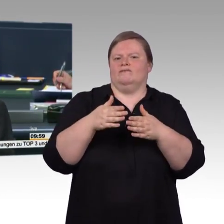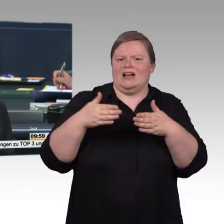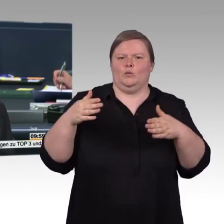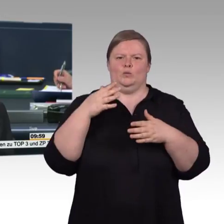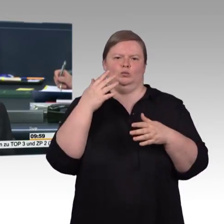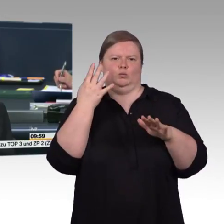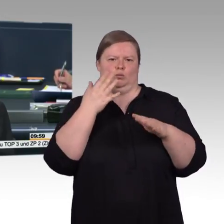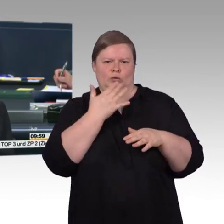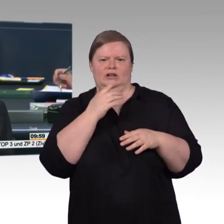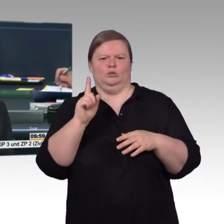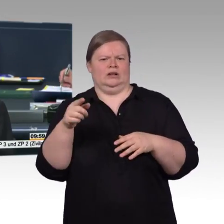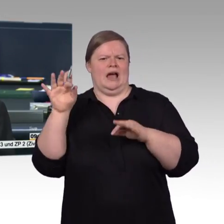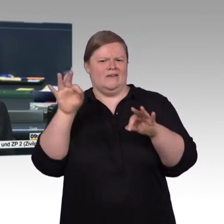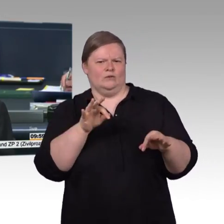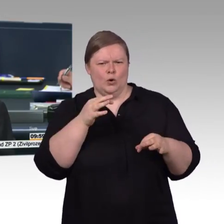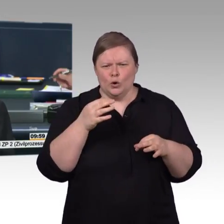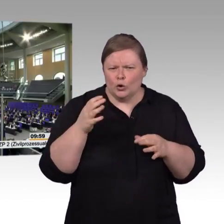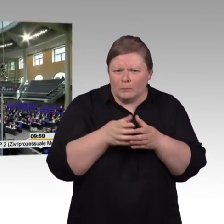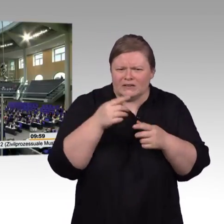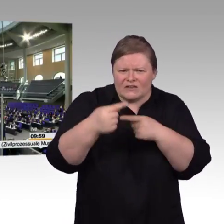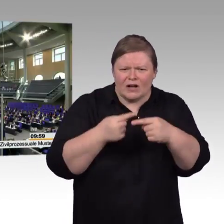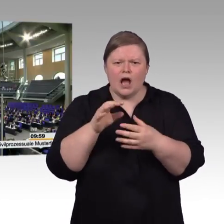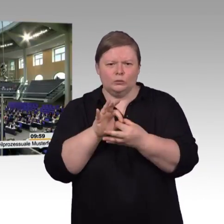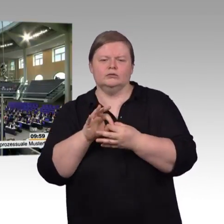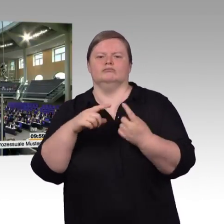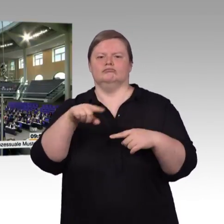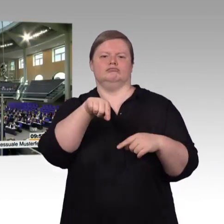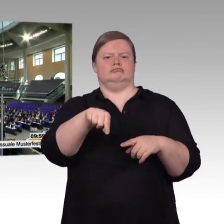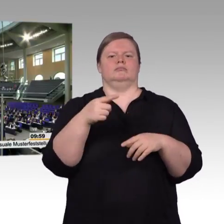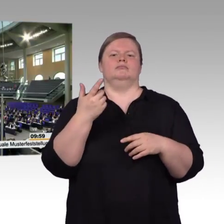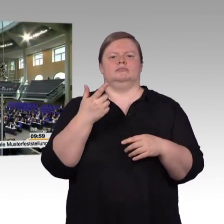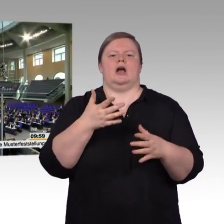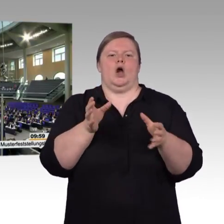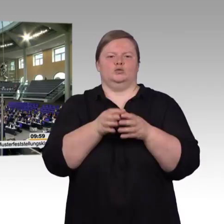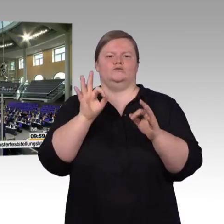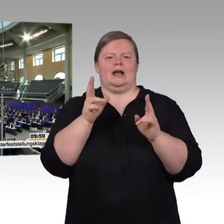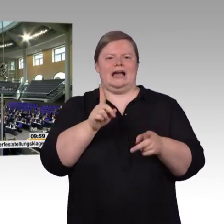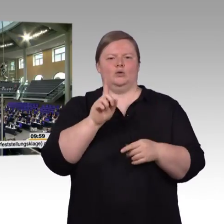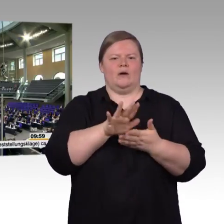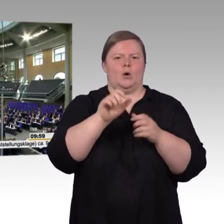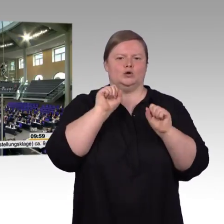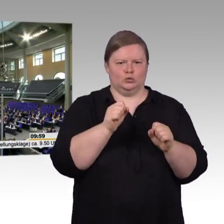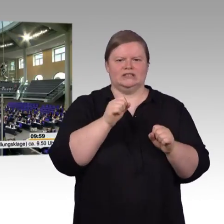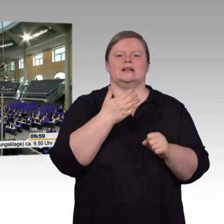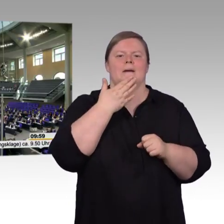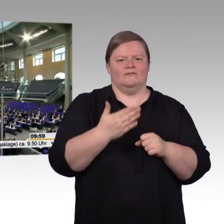243 abzulehnen. Ich bitte diejenigen, die dem Gesetzentwurf zustimmen wollen, um das Handzeichen.